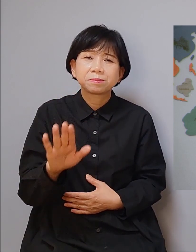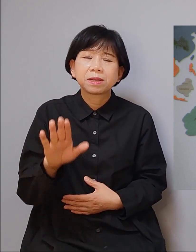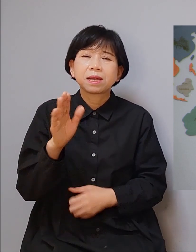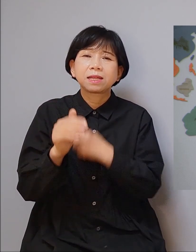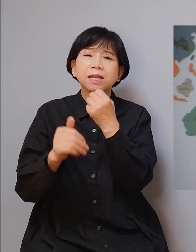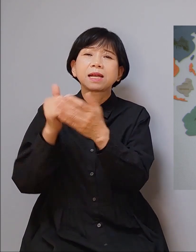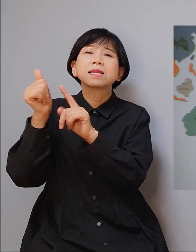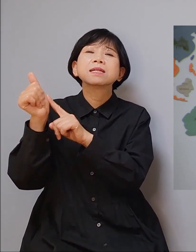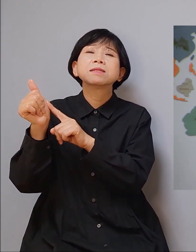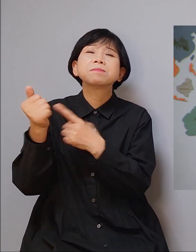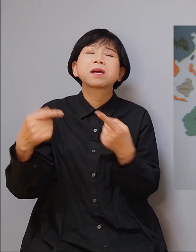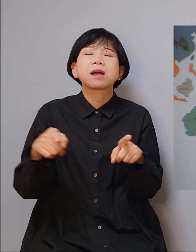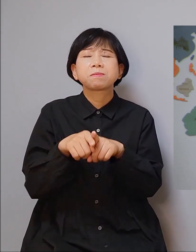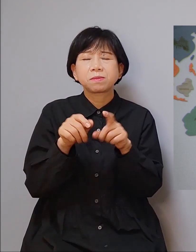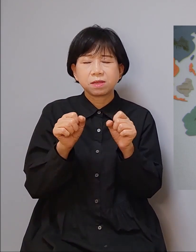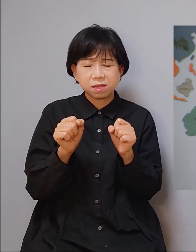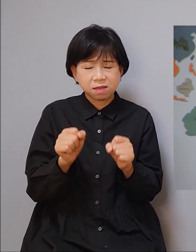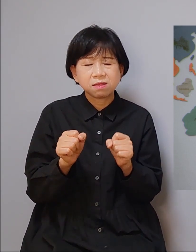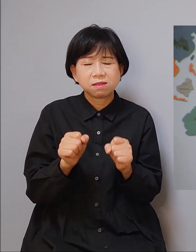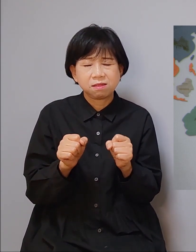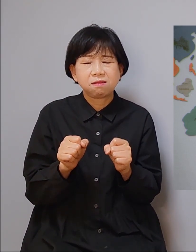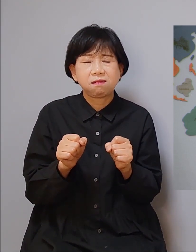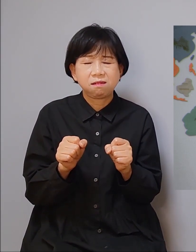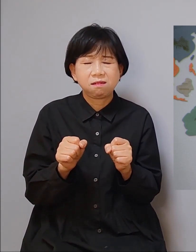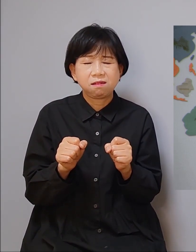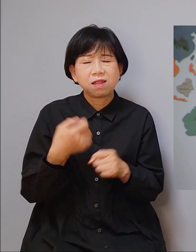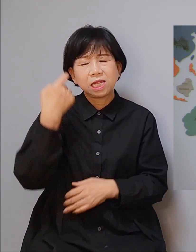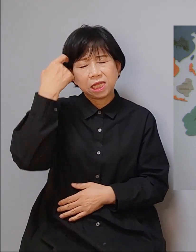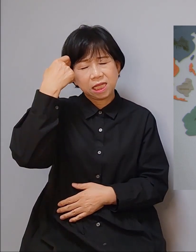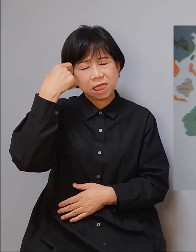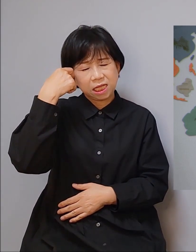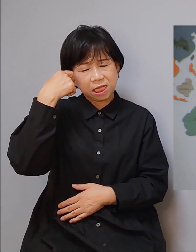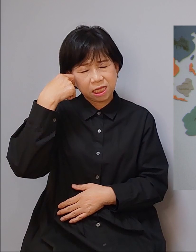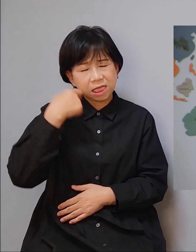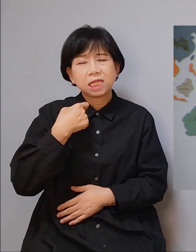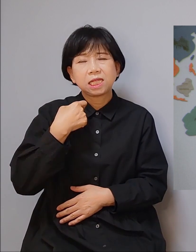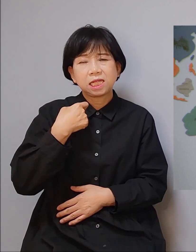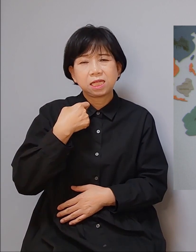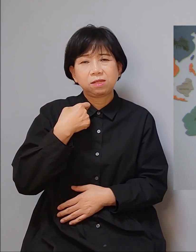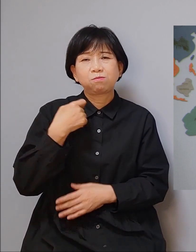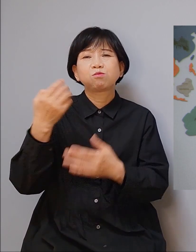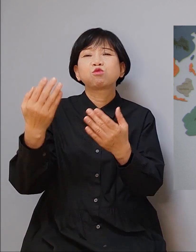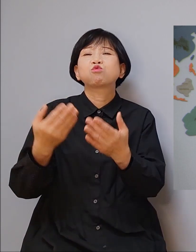하나님은 내가 너와 함께 있지 않니? 이것은 느끼도록 만들어 주시는 거죠.